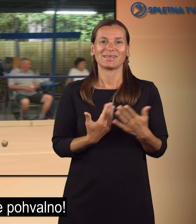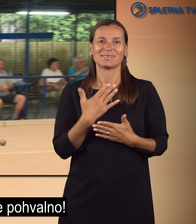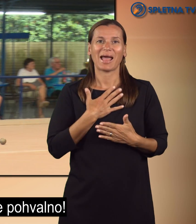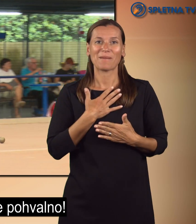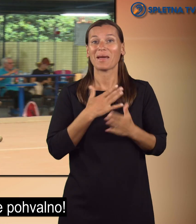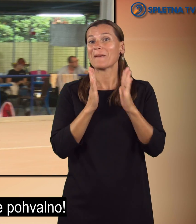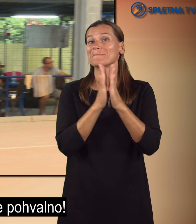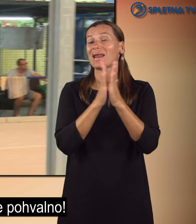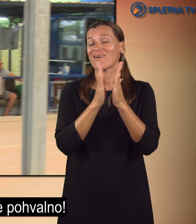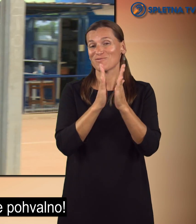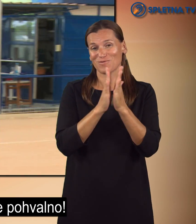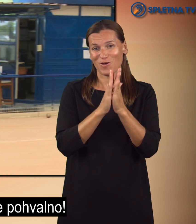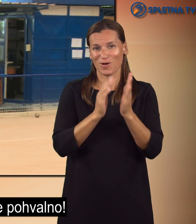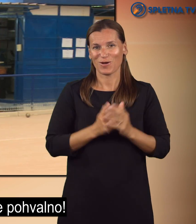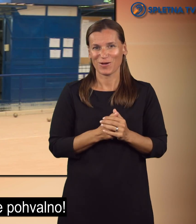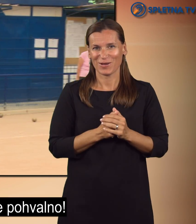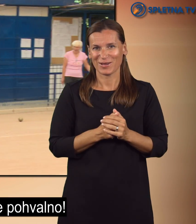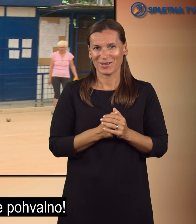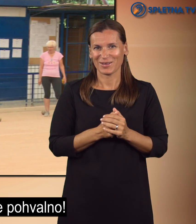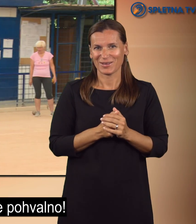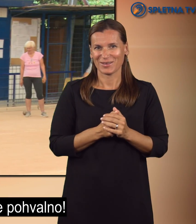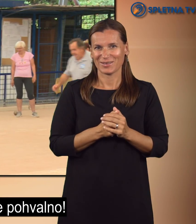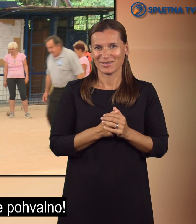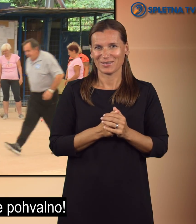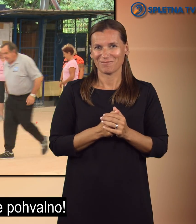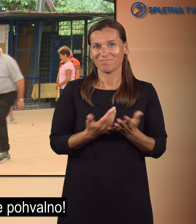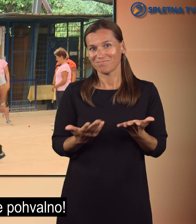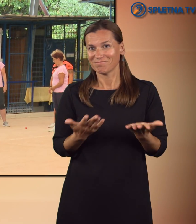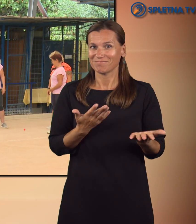je... Bravo! Kako ti to?